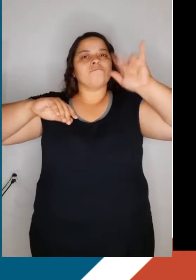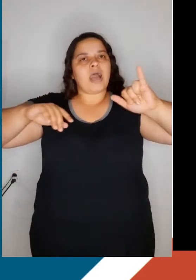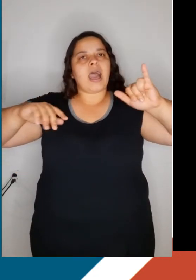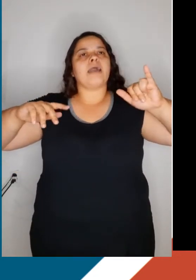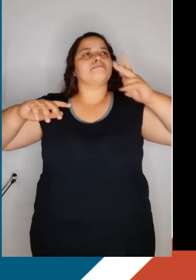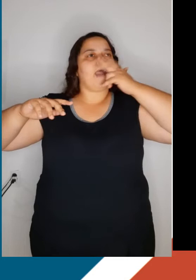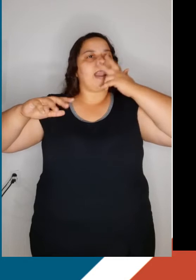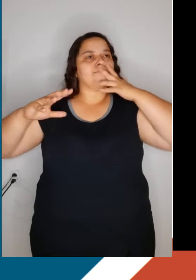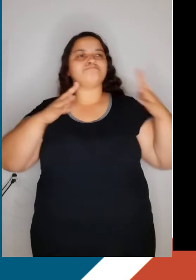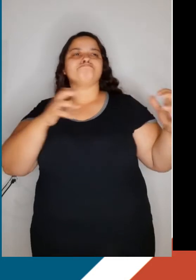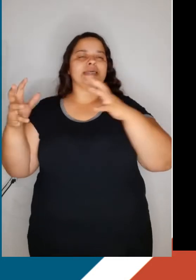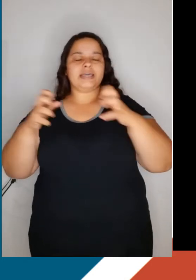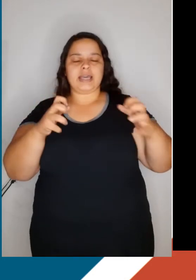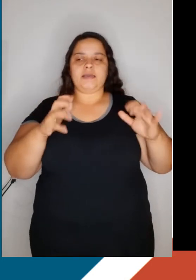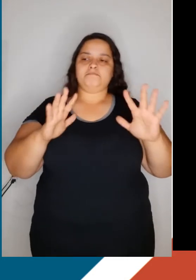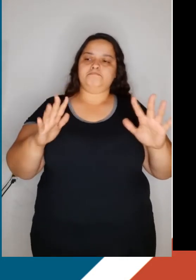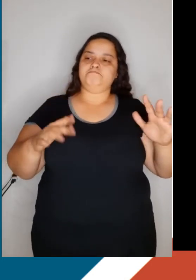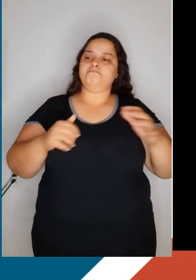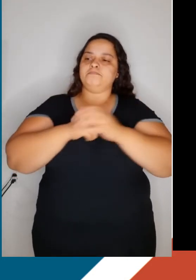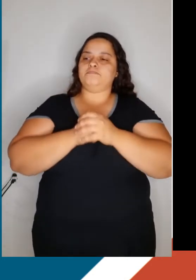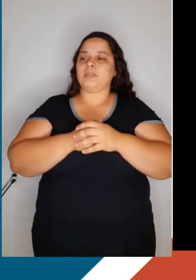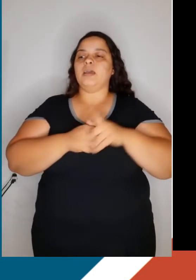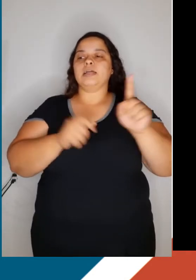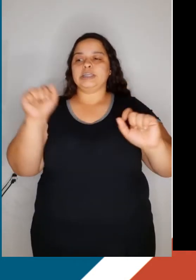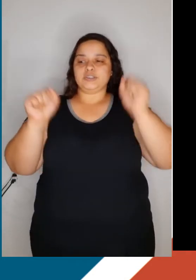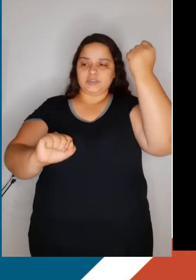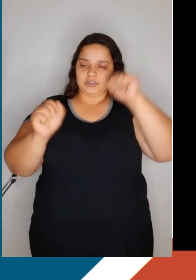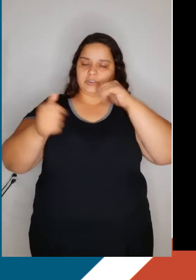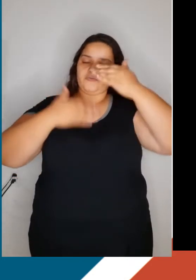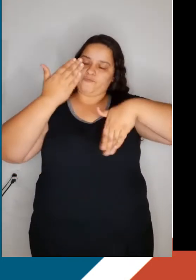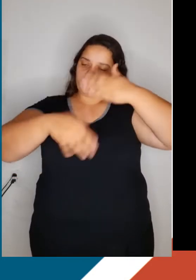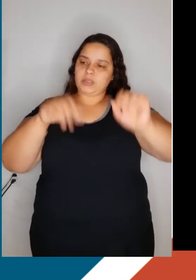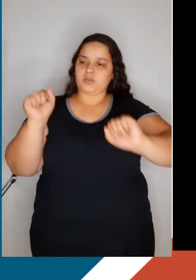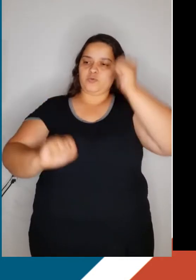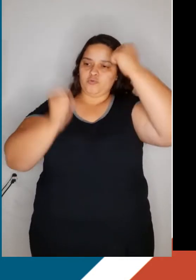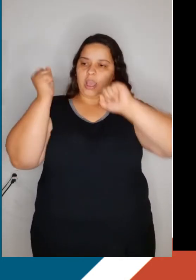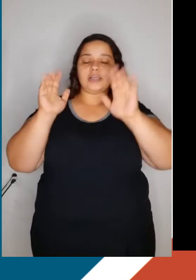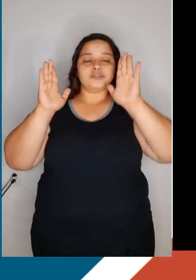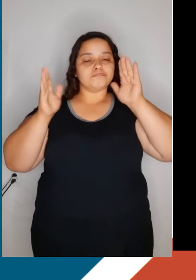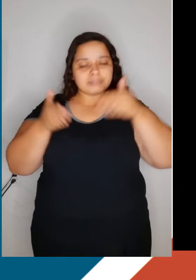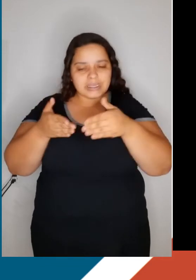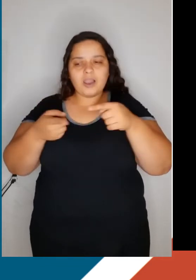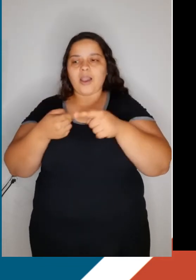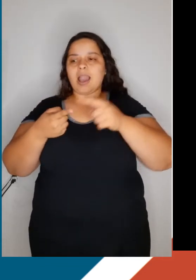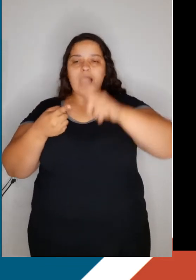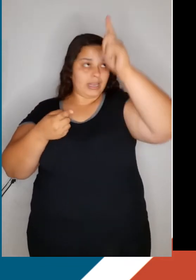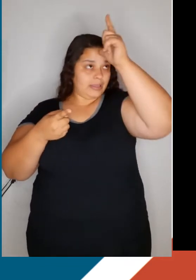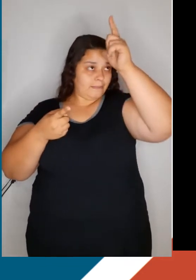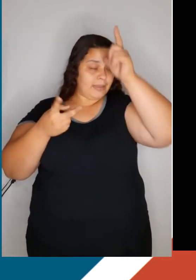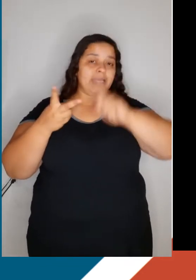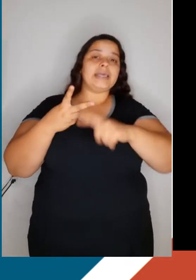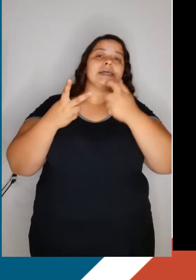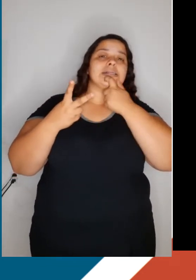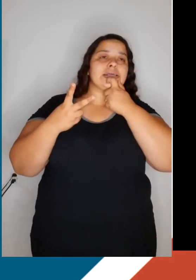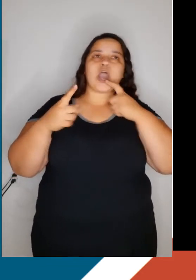em lados opostos. Então, o próprio desenvolvimento industrial vai colocar várias nações em conflito, mas em especial a Alemanha e a Inglaterra em